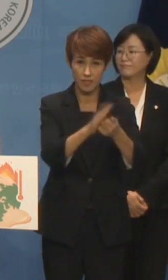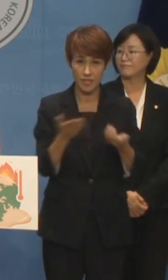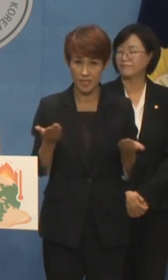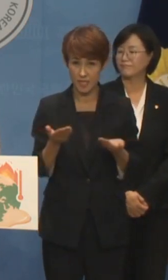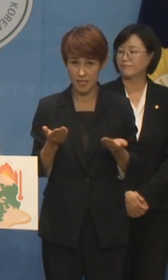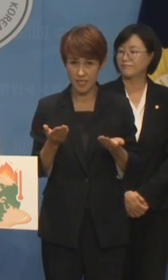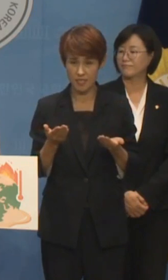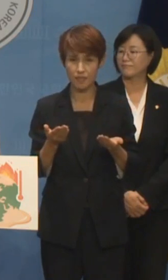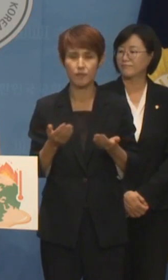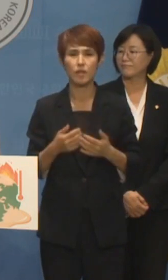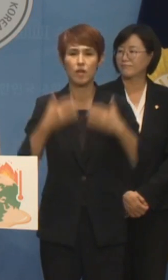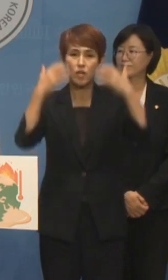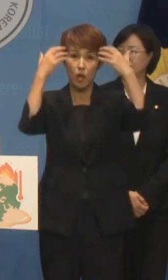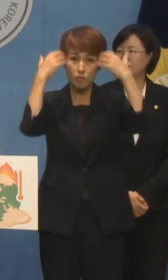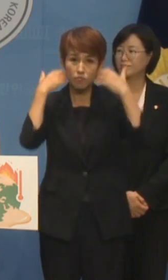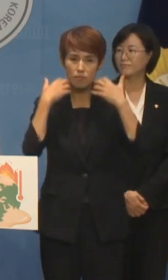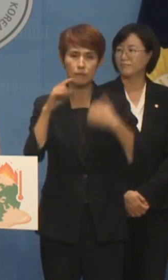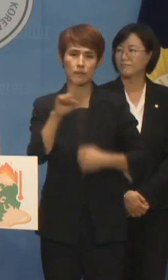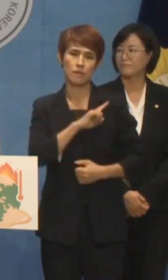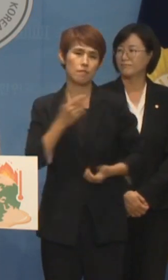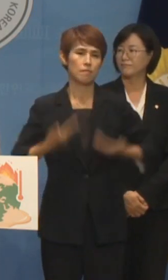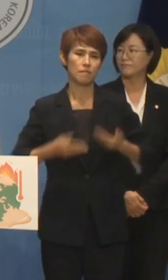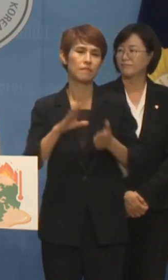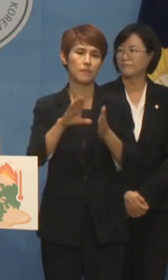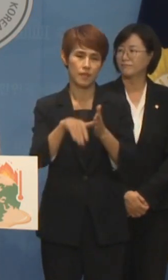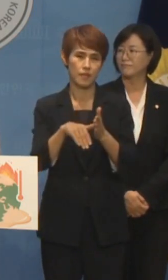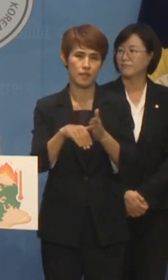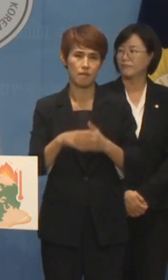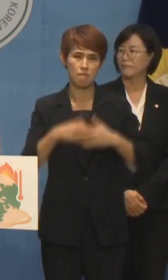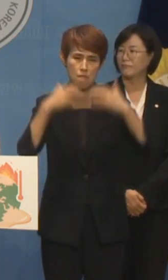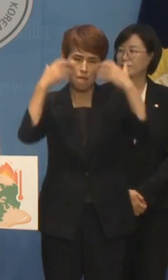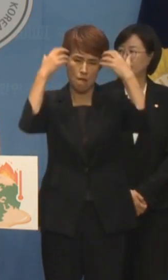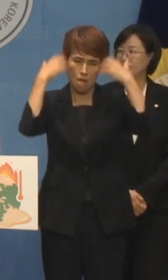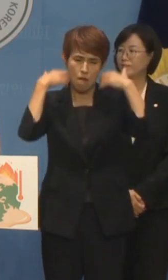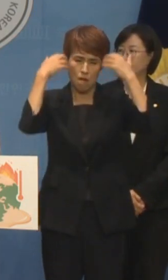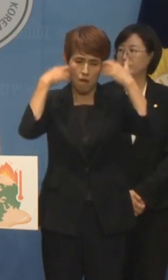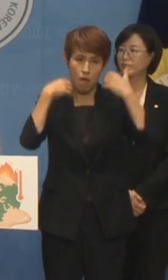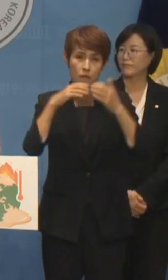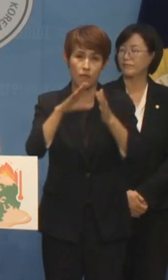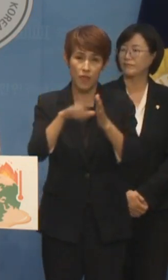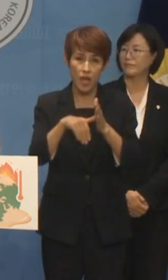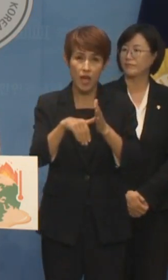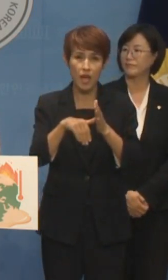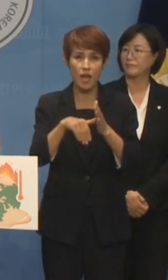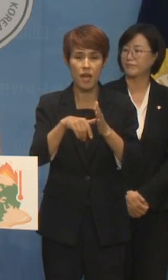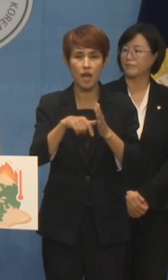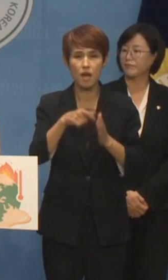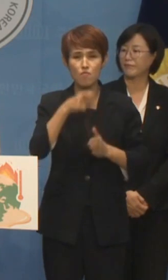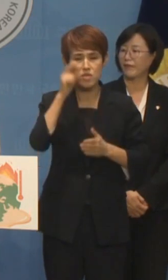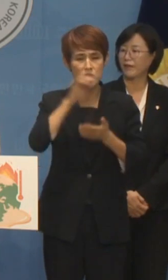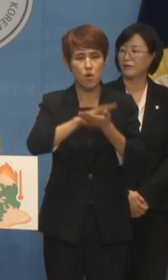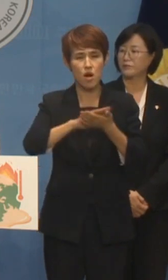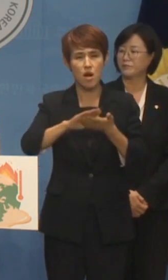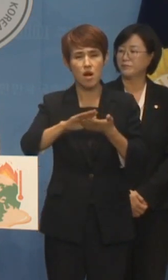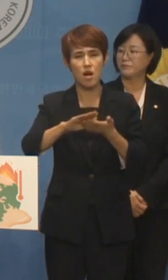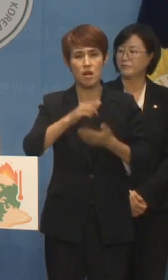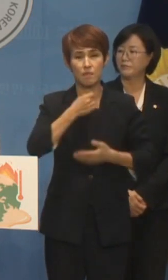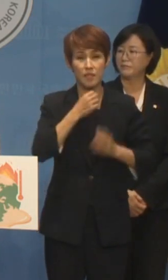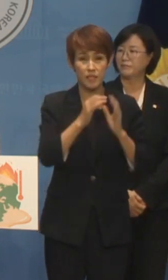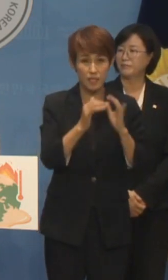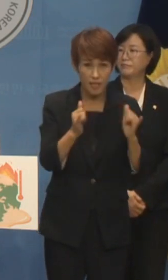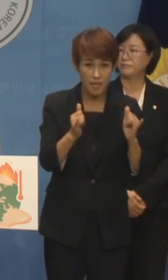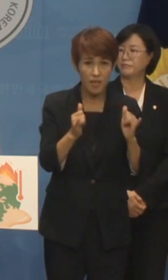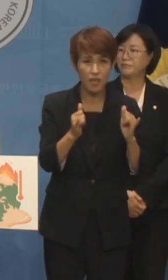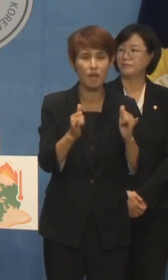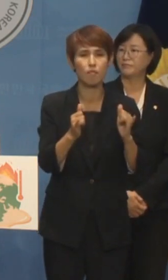여름을 성수기라고 지칭합니다. 푹푹 찌는 여름에 시원한 물을 찾는 고객이 다른 계절에